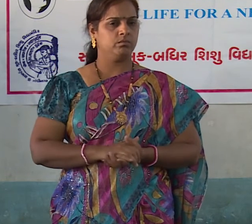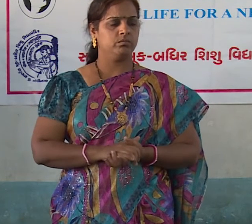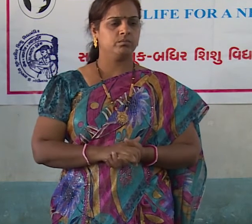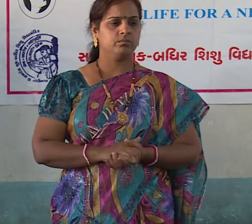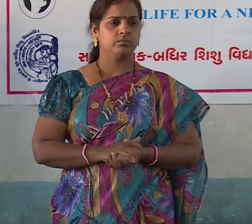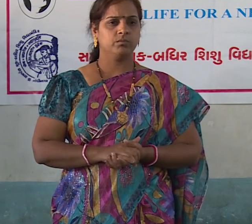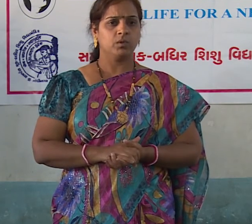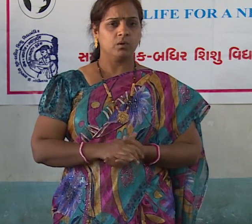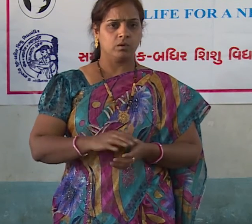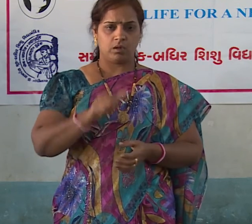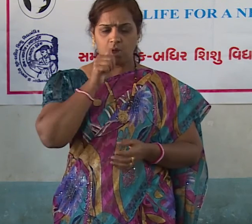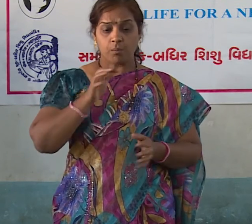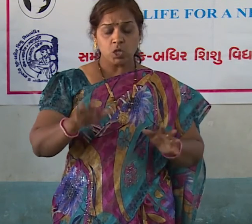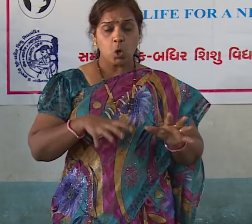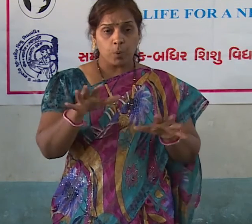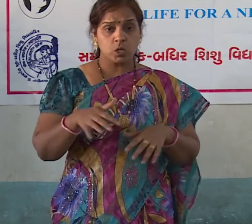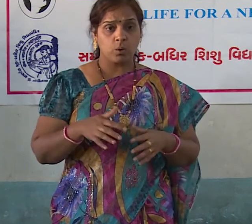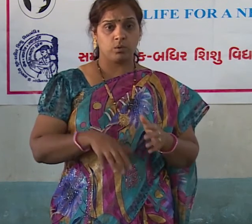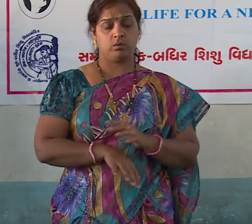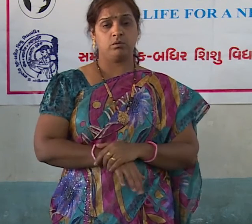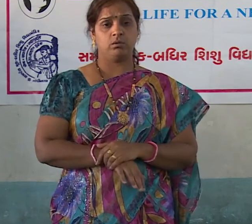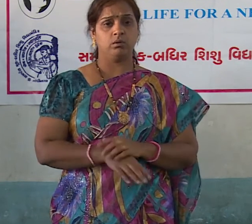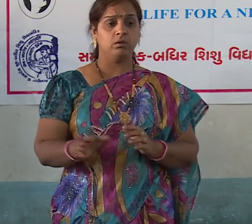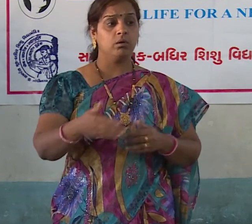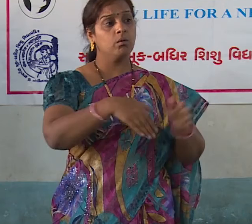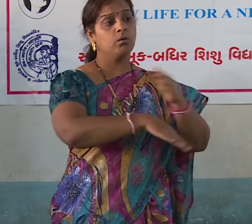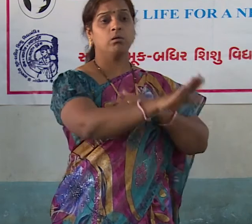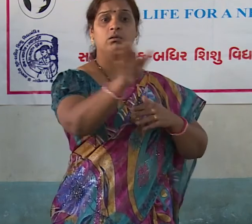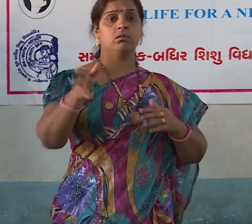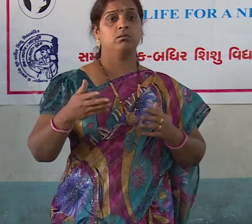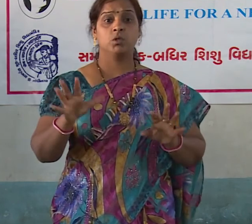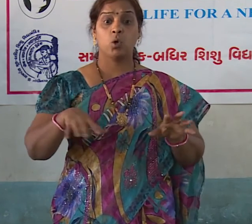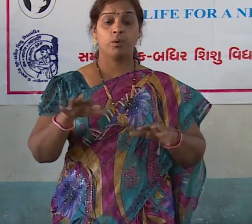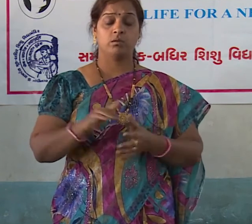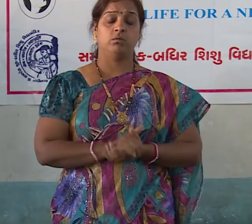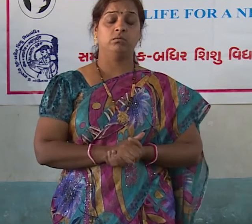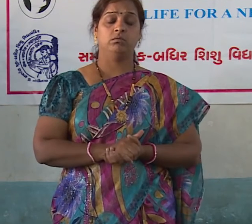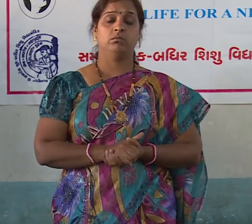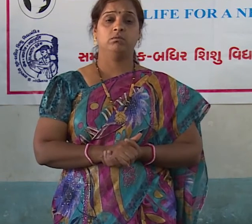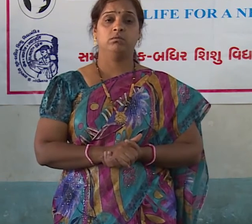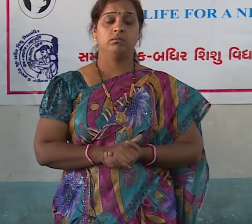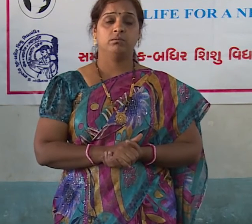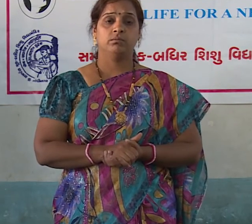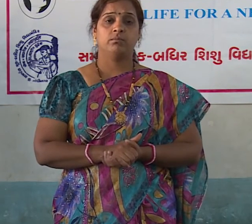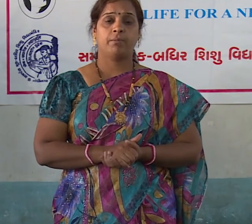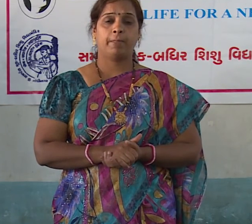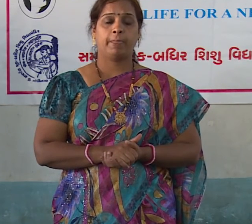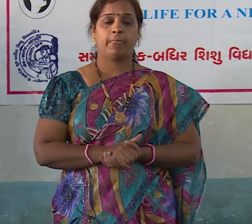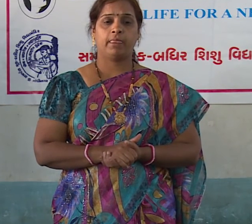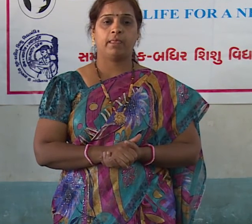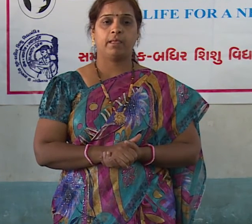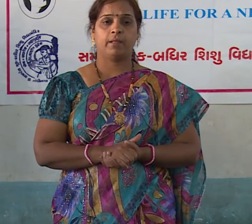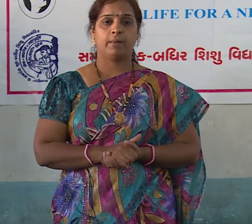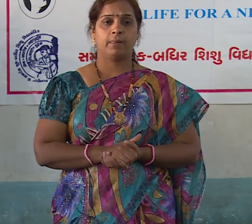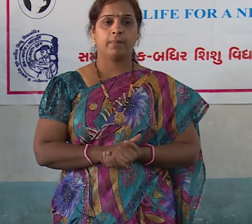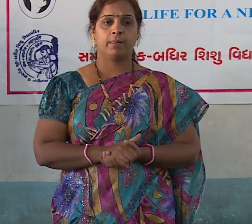मंत्रियों, इनको बचाओ। मंत्रियों को बोला, सैनिकों को बोला, प्रोग्राम बना हुआ था। उसी प्रोग्राम के अनुसार वो